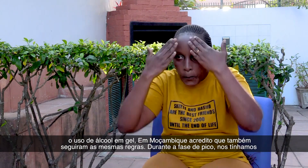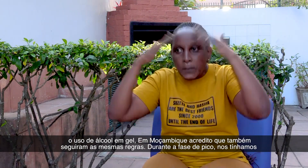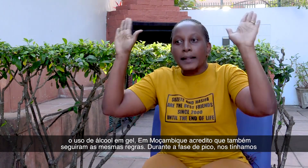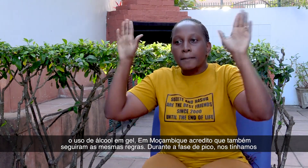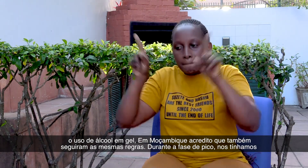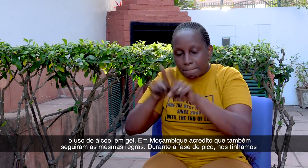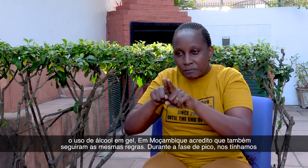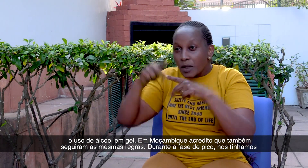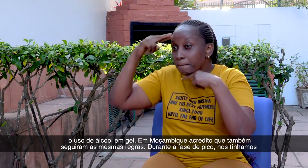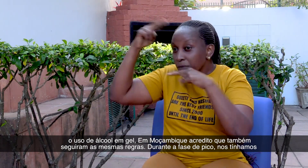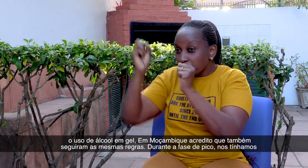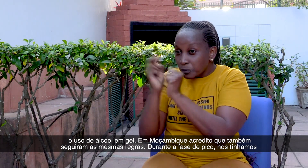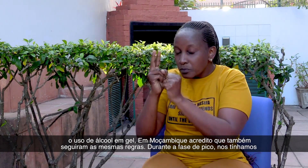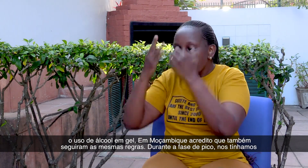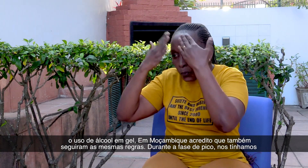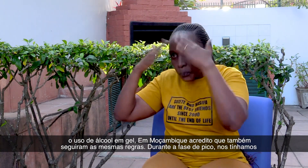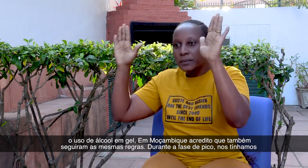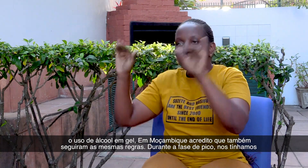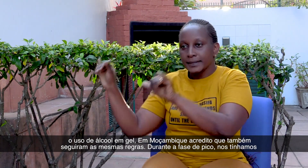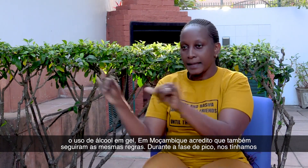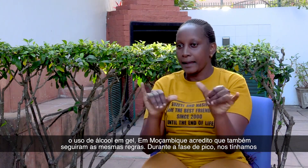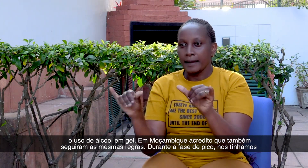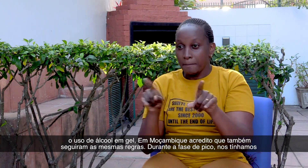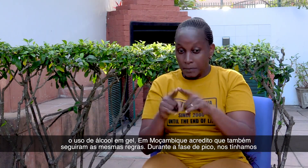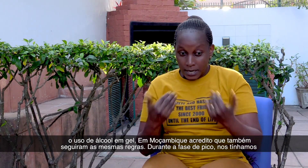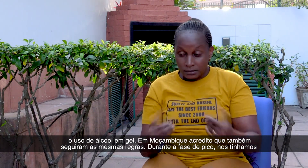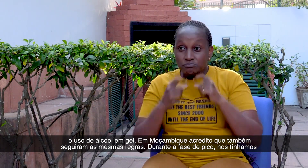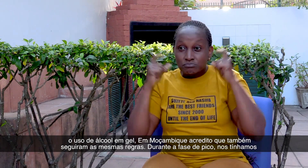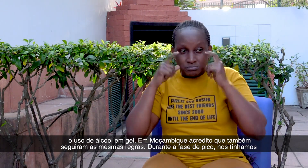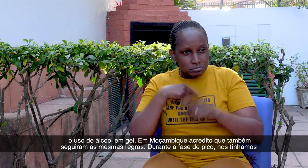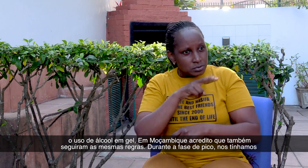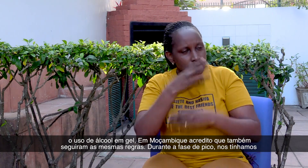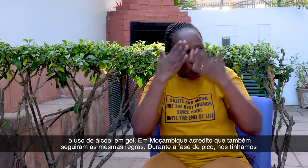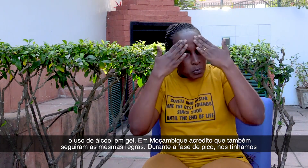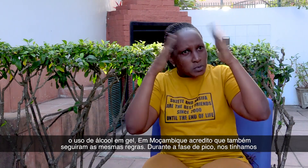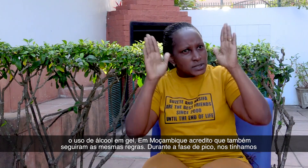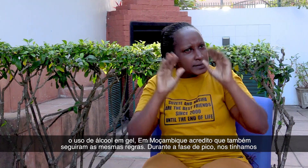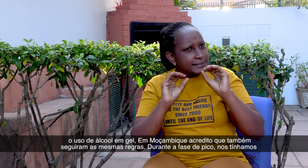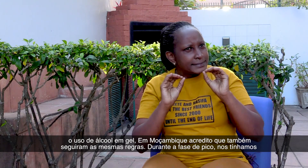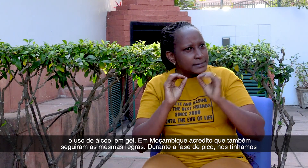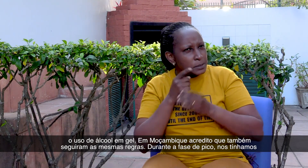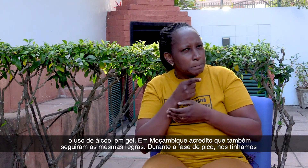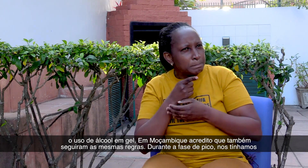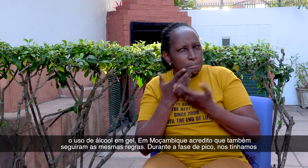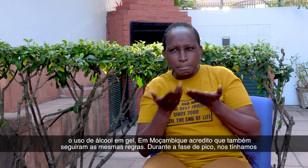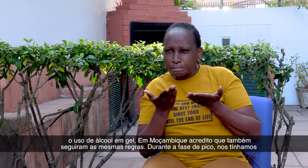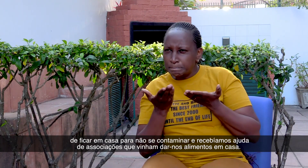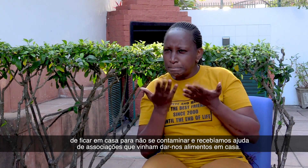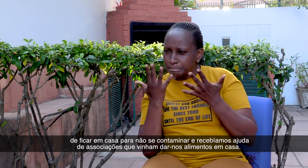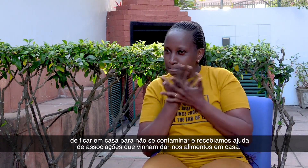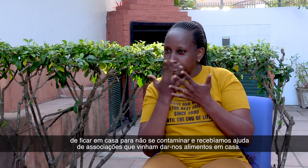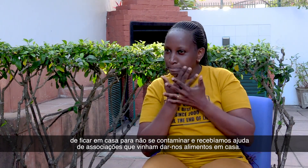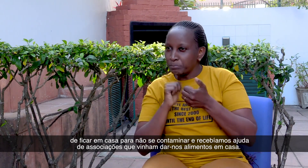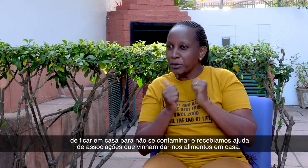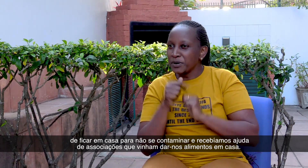de álcool em gel. Em Moçambique, acredito que também seguiram as mesmas regras. Durante a fase de pico, nós tínhamos de ficar